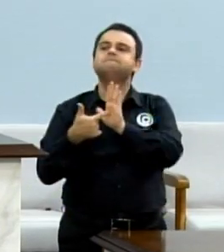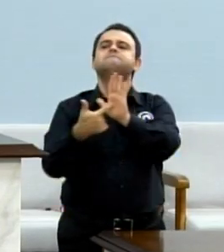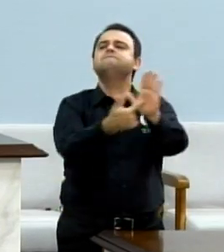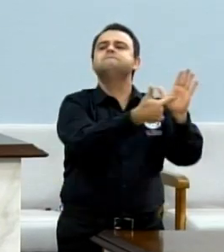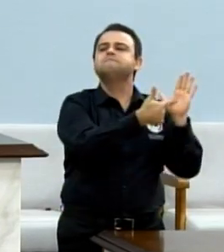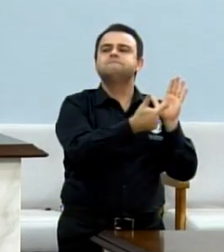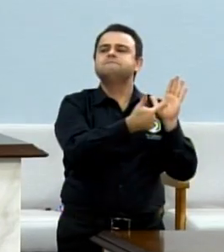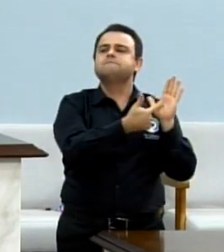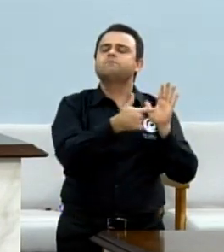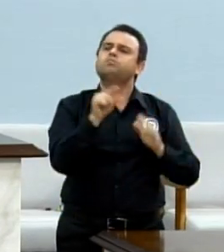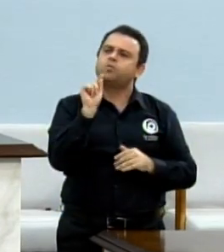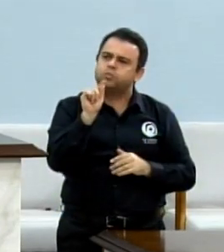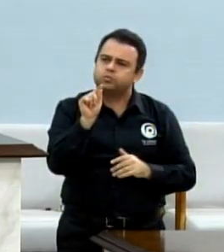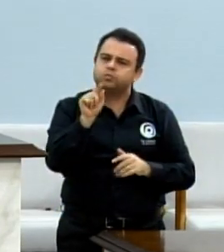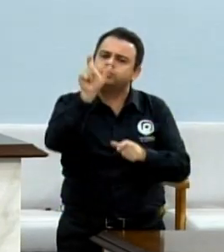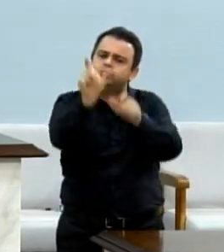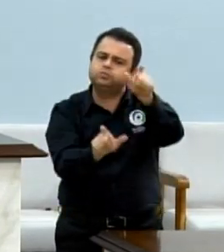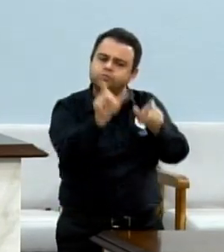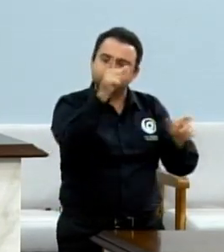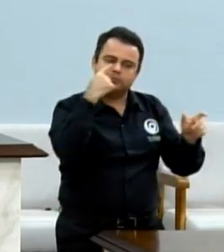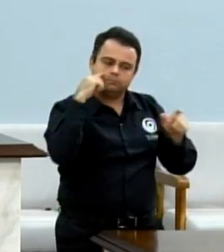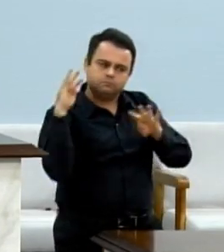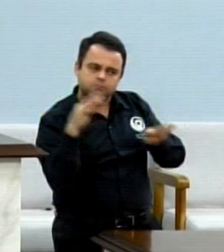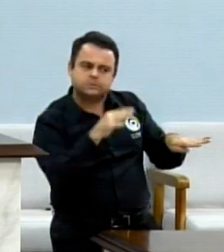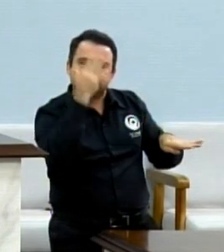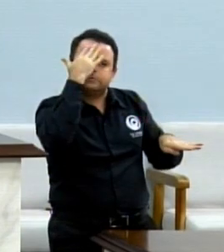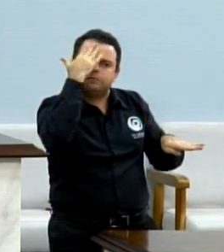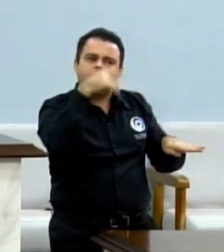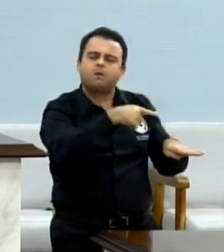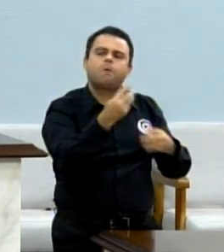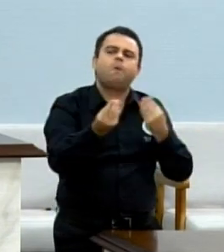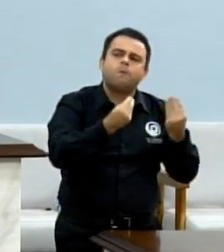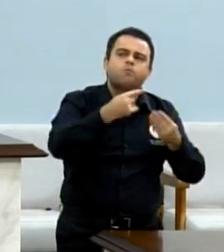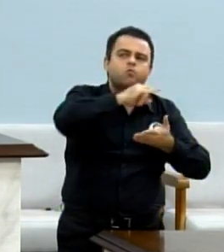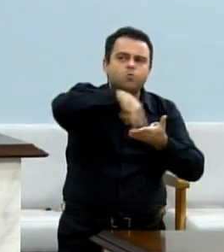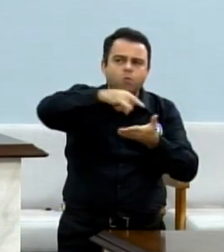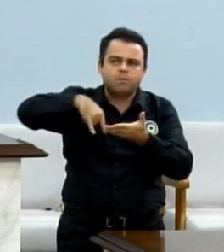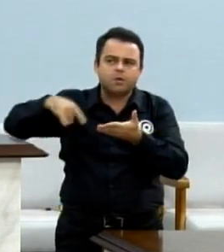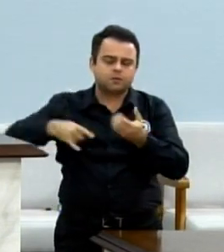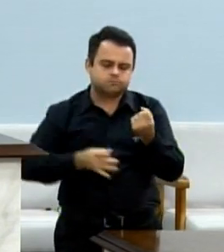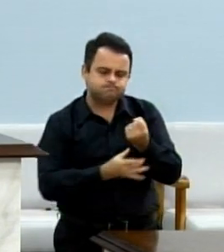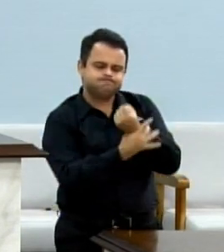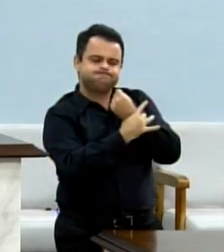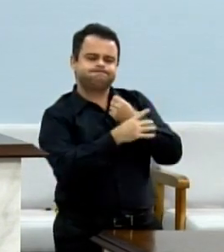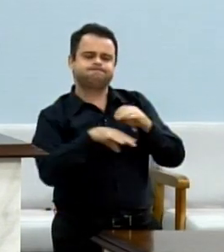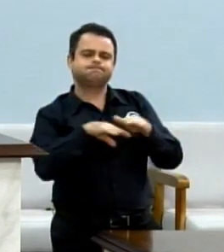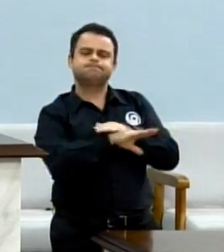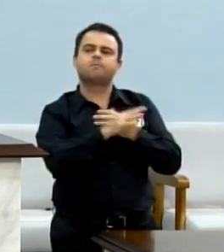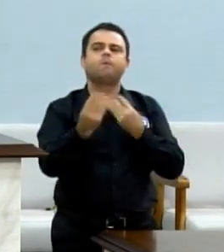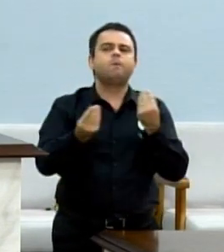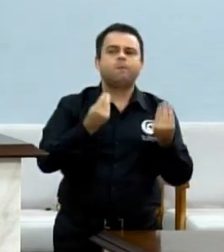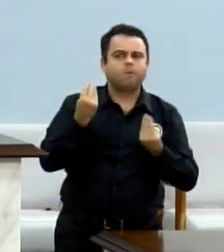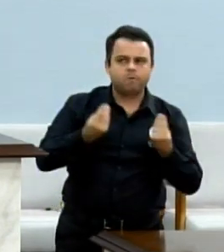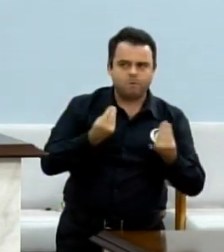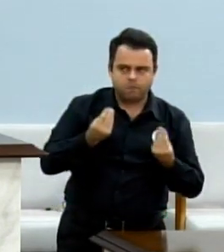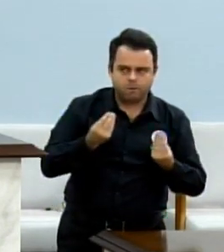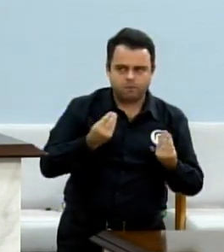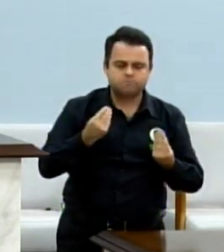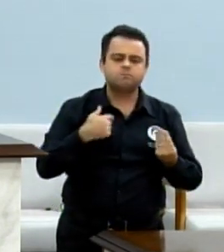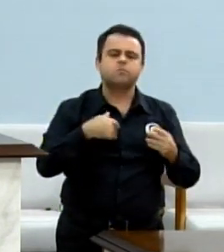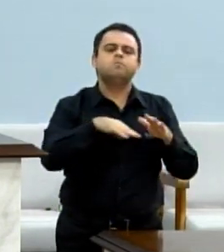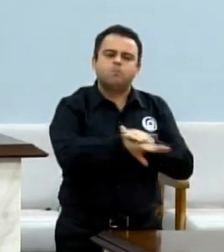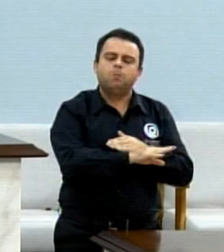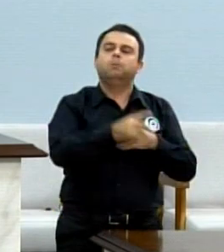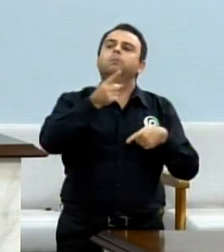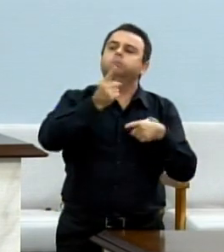desses dados, o que é feito com isso. Então, qual é o caminho que deve ser perseguido? Então, por que eu estou captando esse dado enquanto controladora da